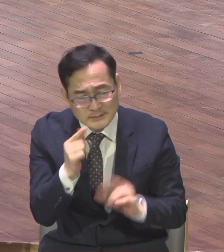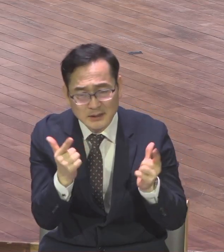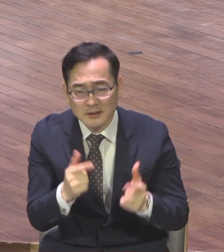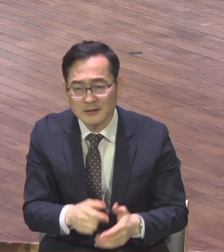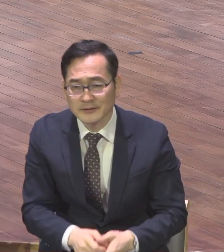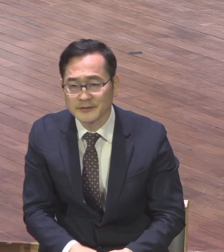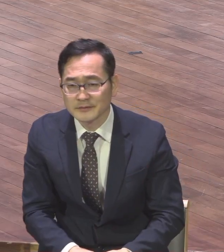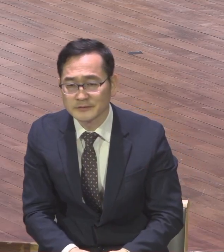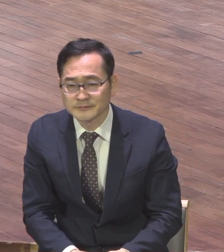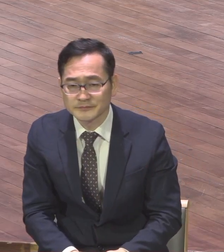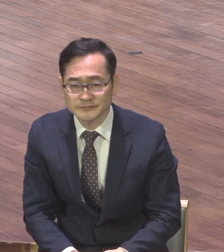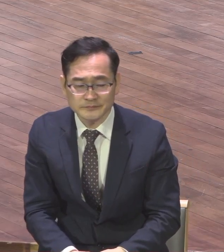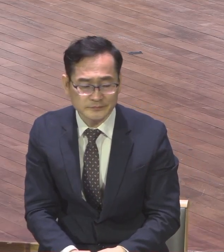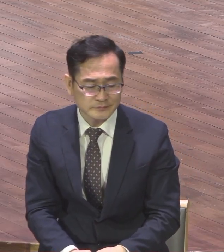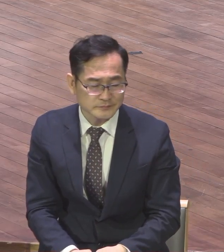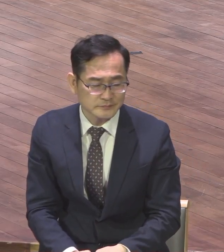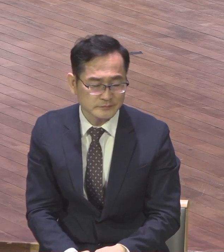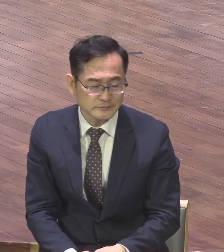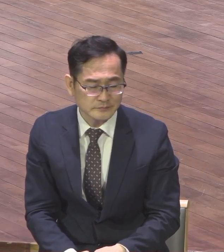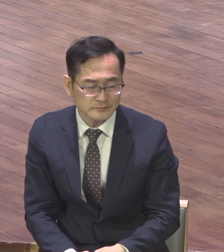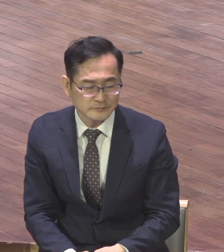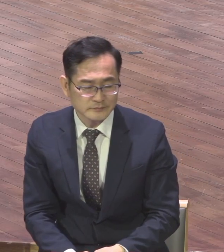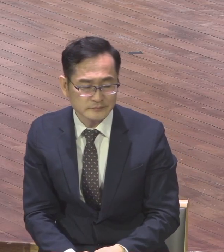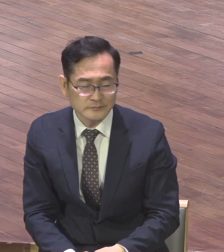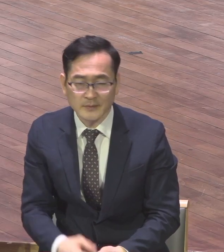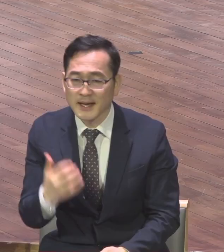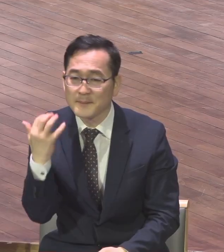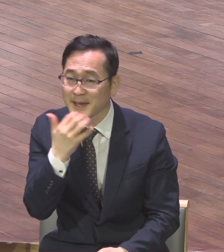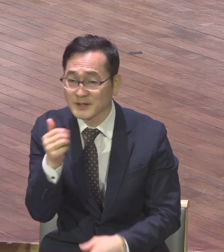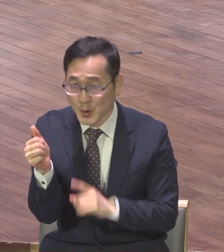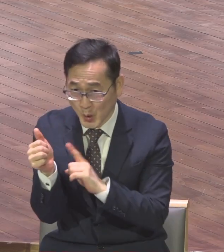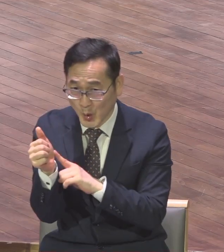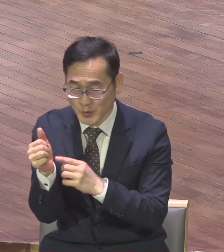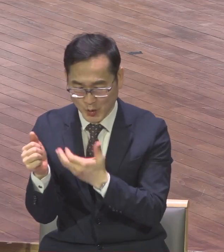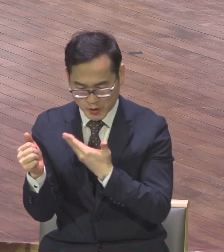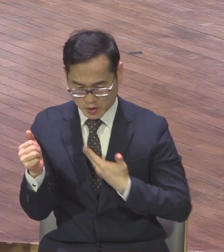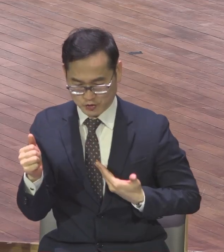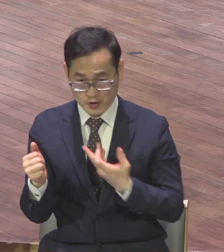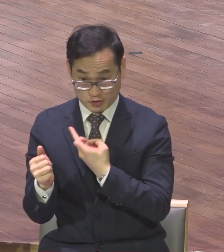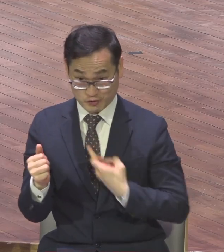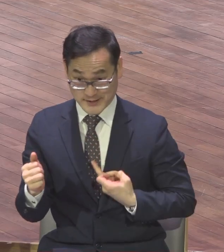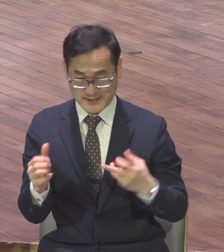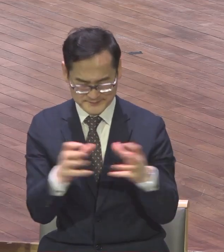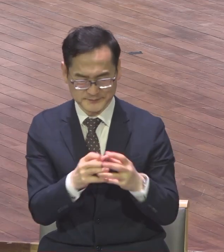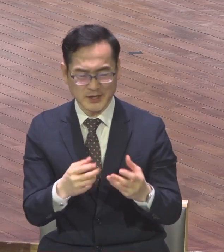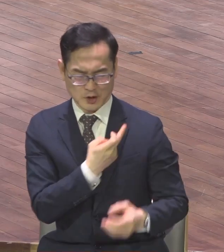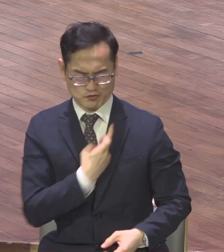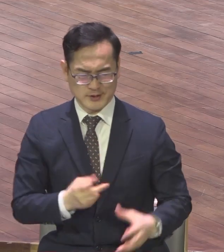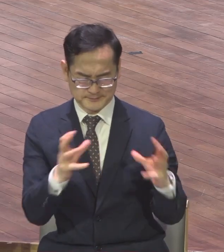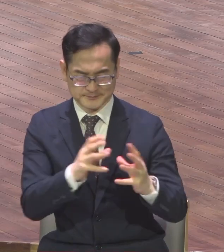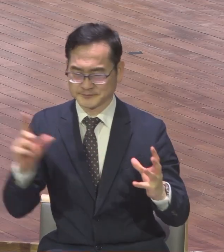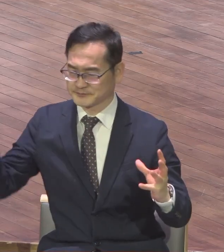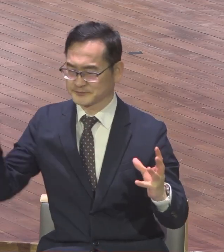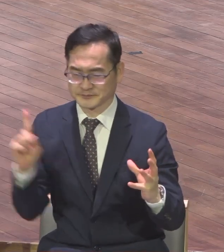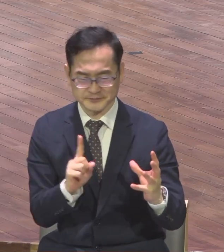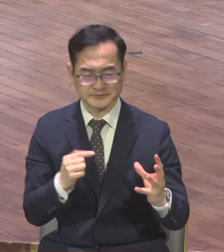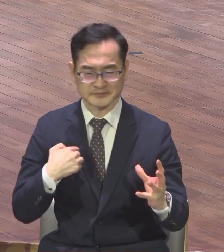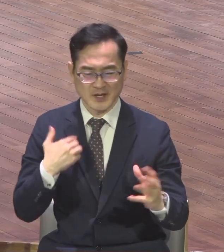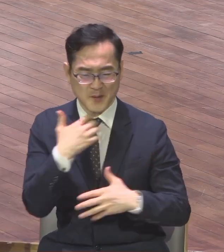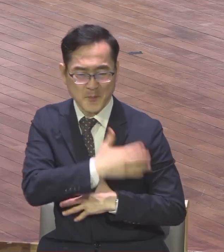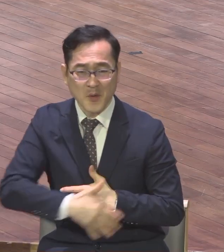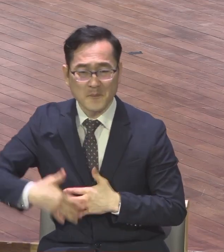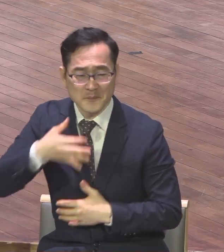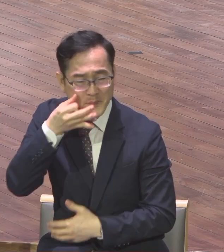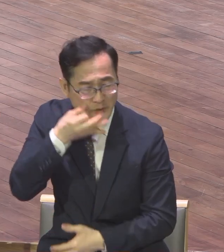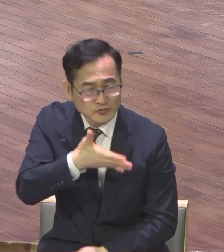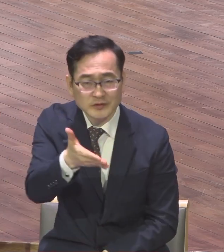고린도전서 15장 4절로 8절에 보면 베드로를 비롯해서 12 제자에게와 500여 형제에게 일시에